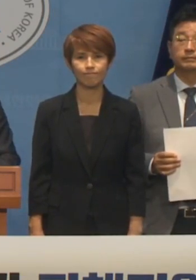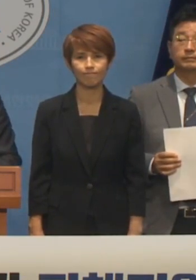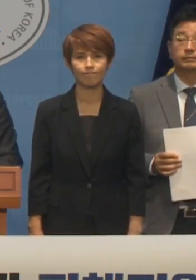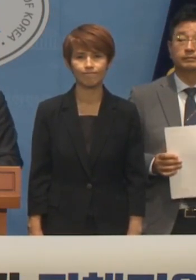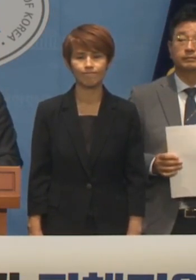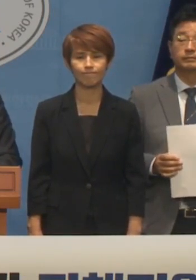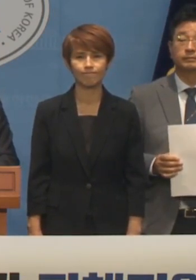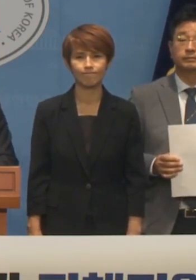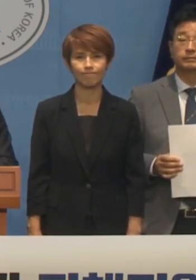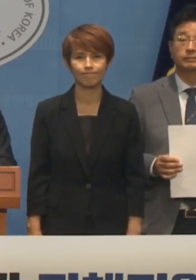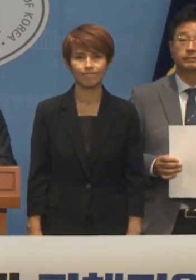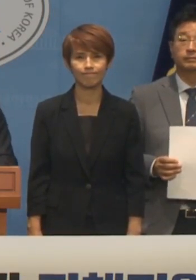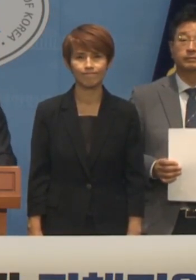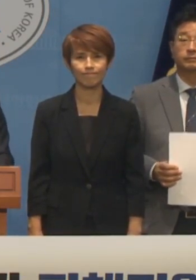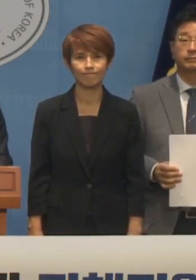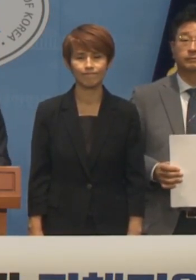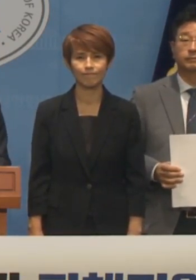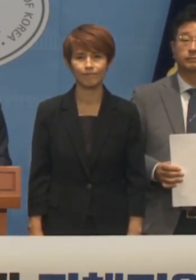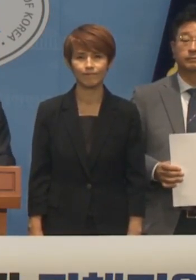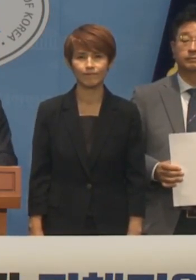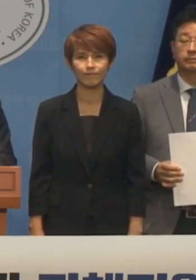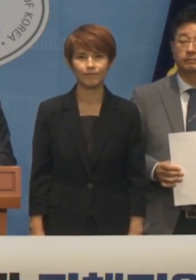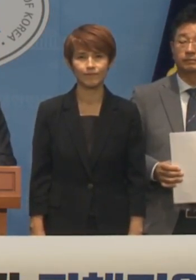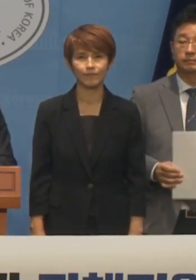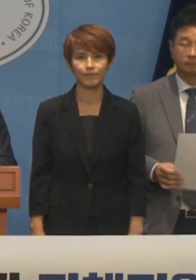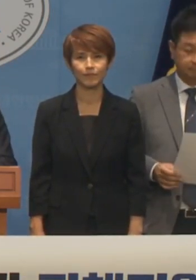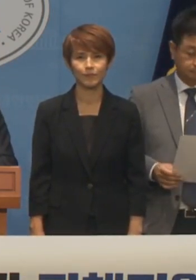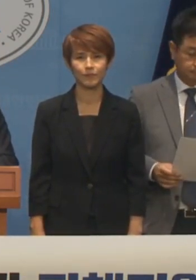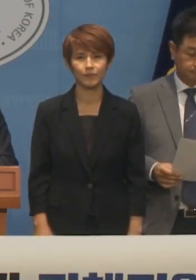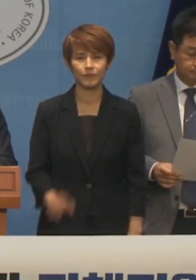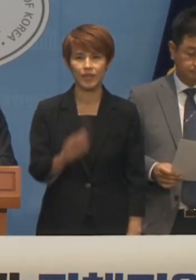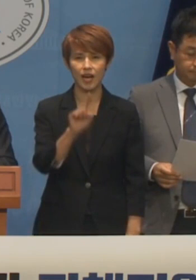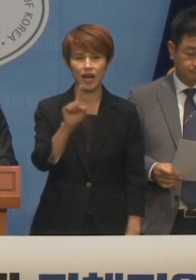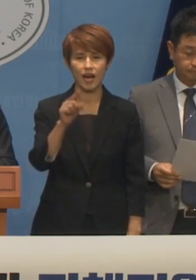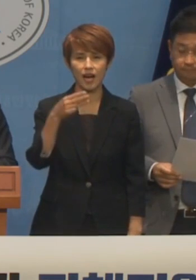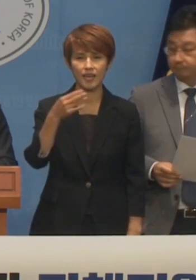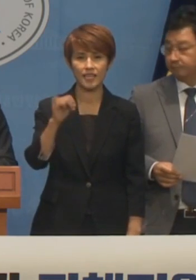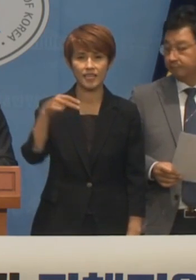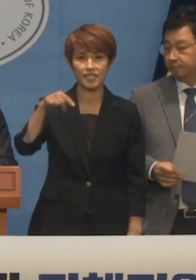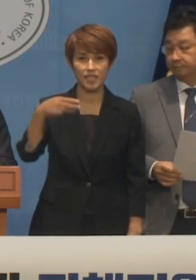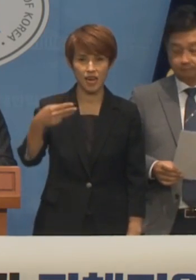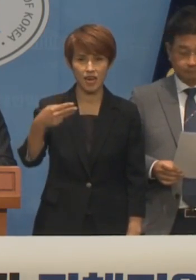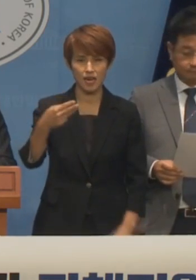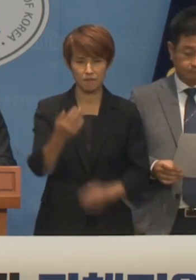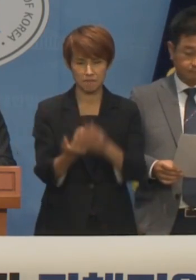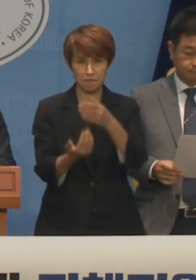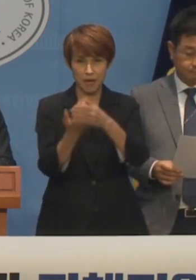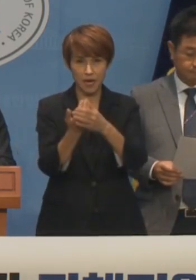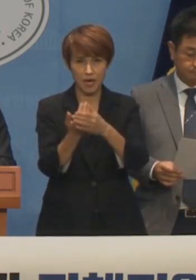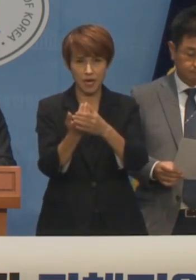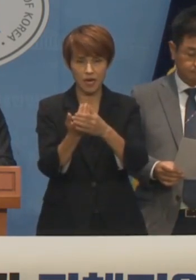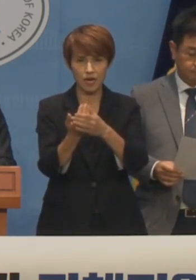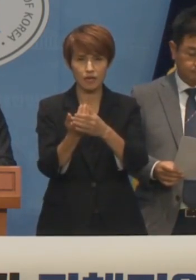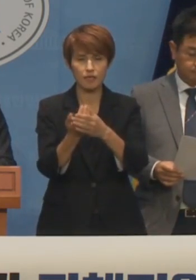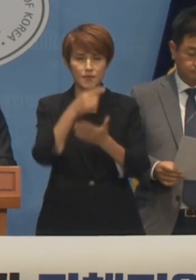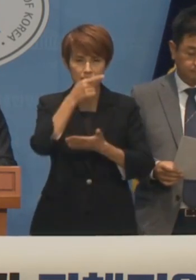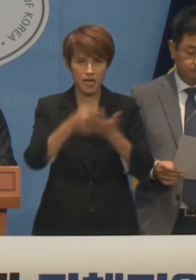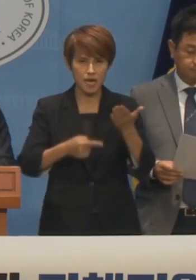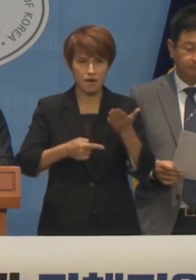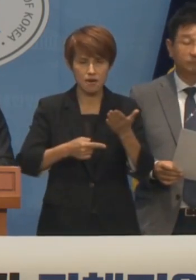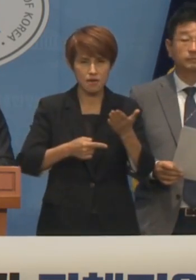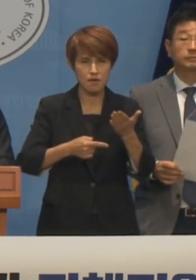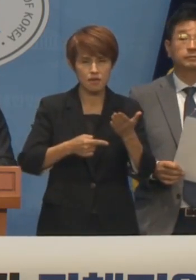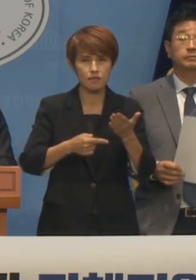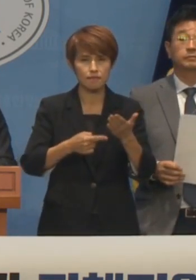예, 바로 이어서 아리셀 참사 진상규명과 피해 지원 촉구 더불어민주당